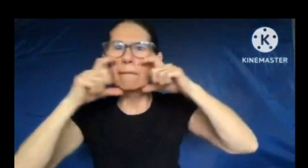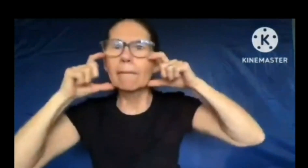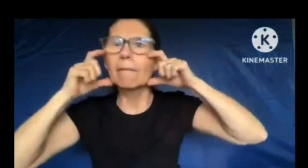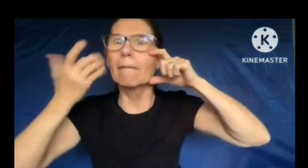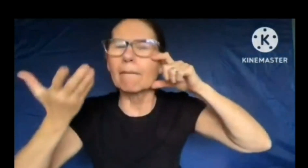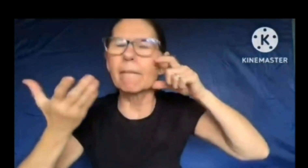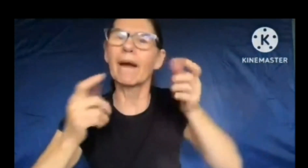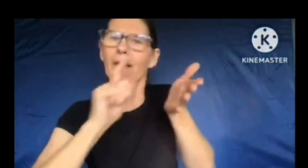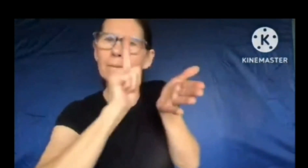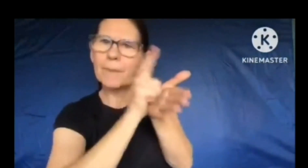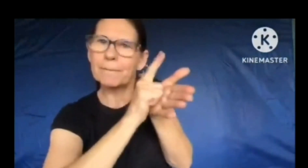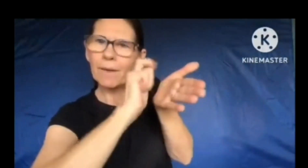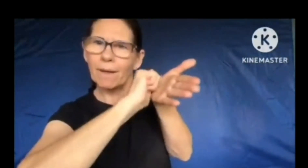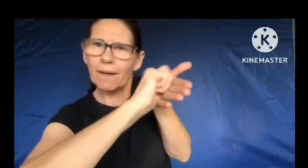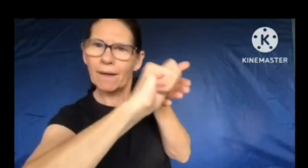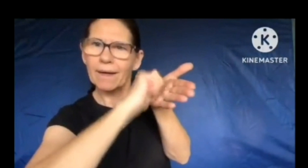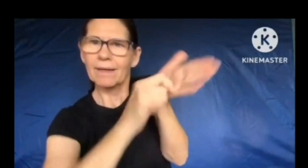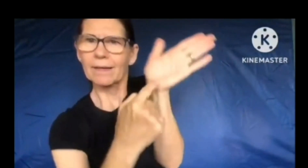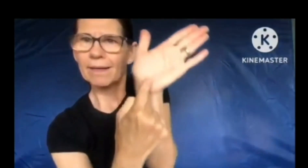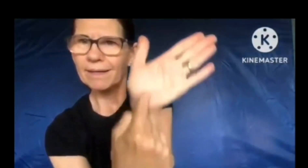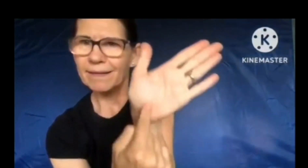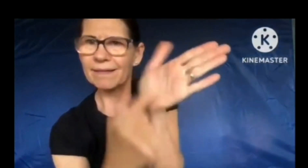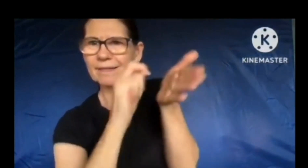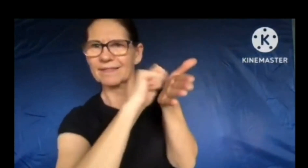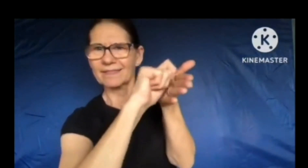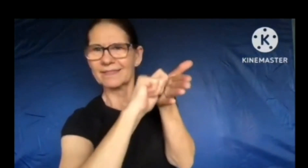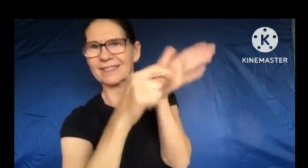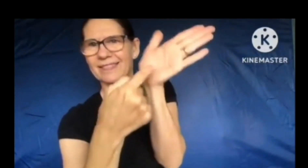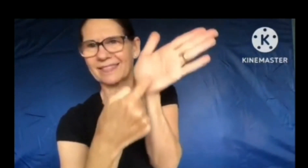deitada, entendia apenas pelo papel.